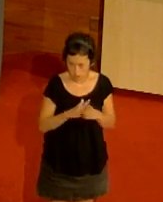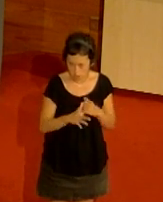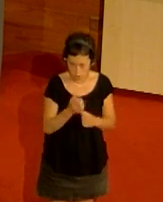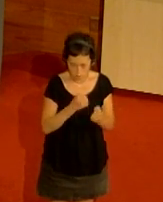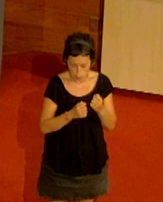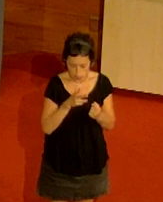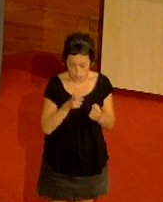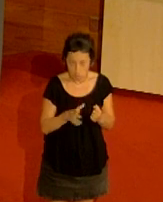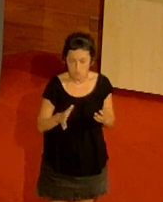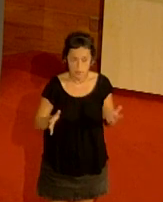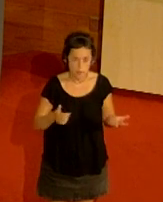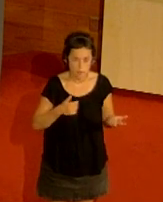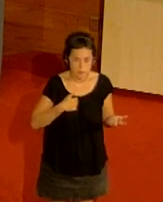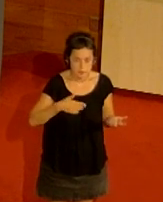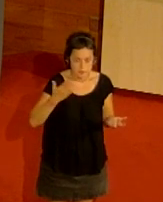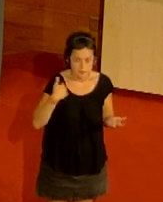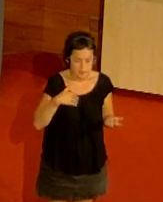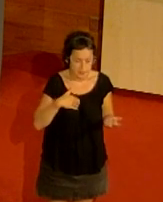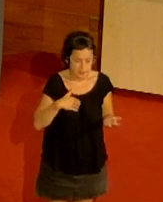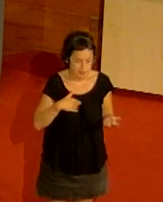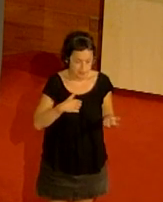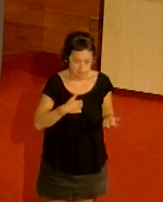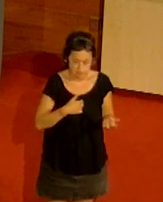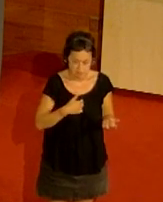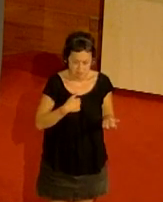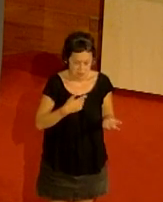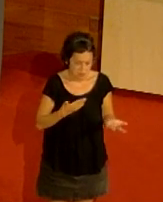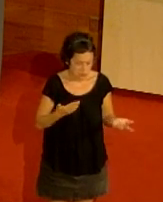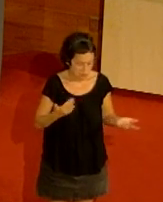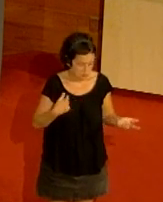los típicos que desde que tenía,